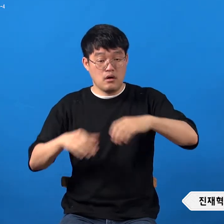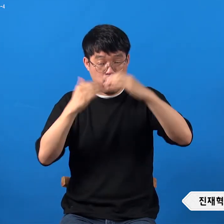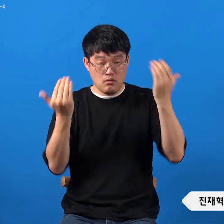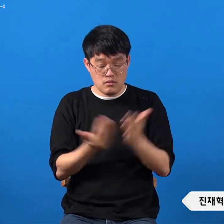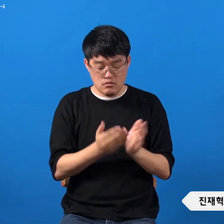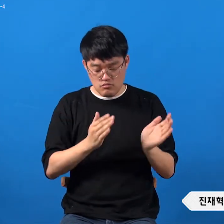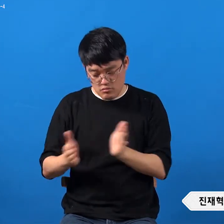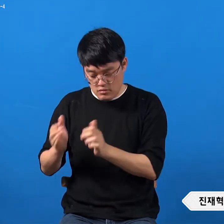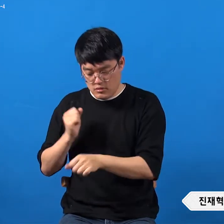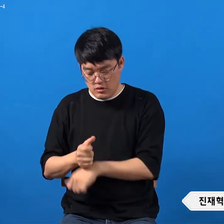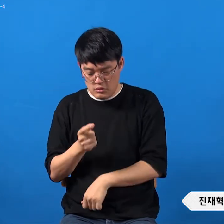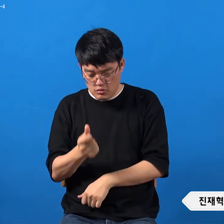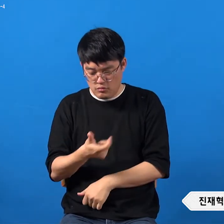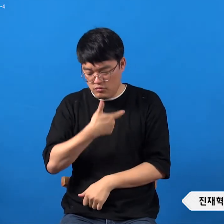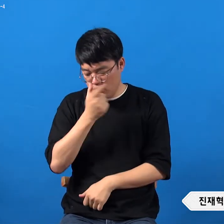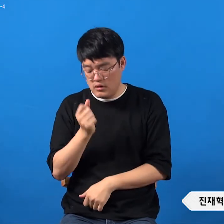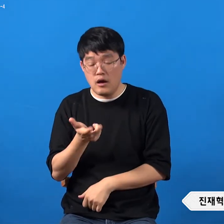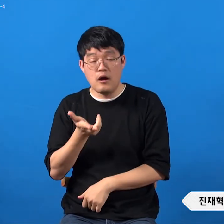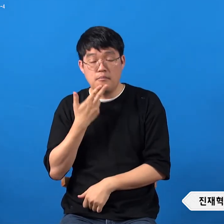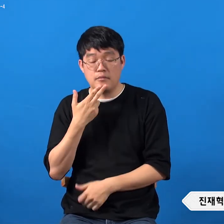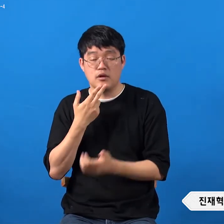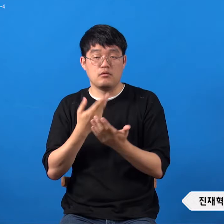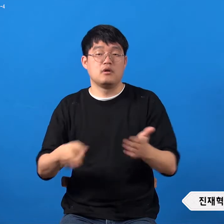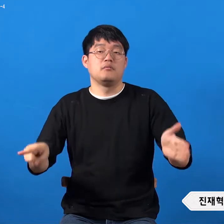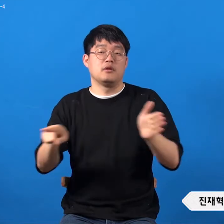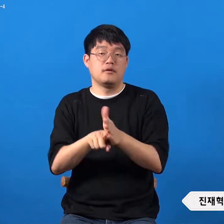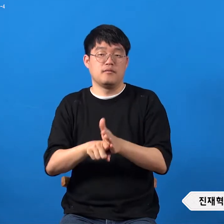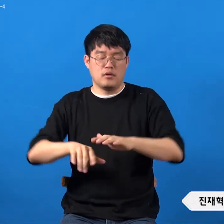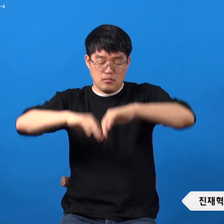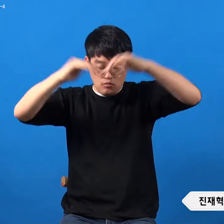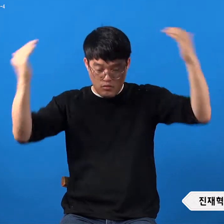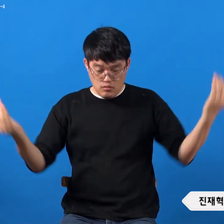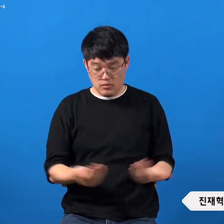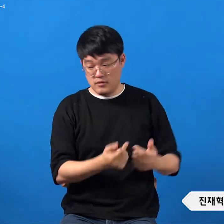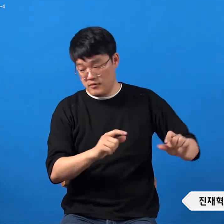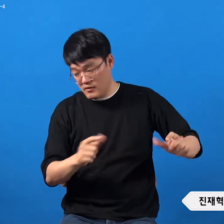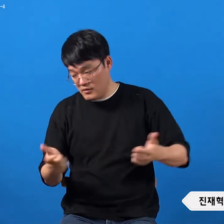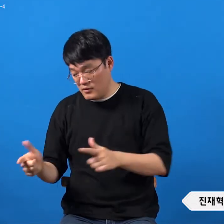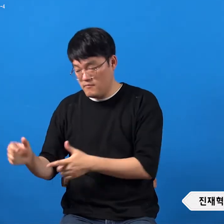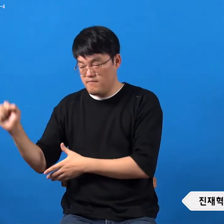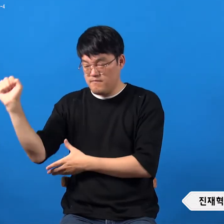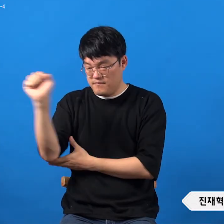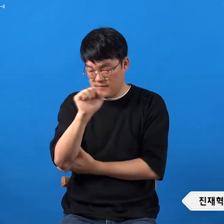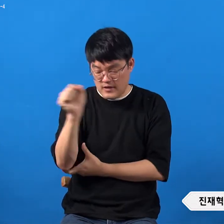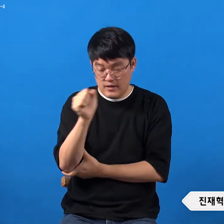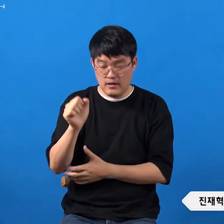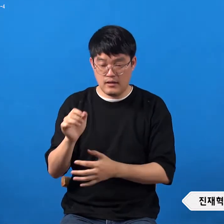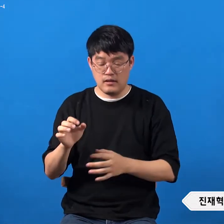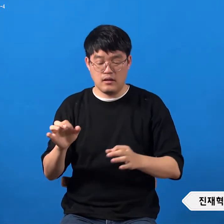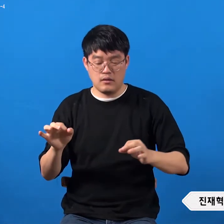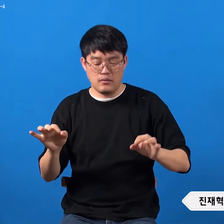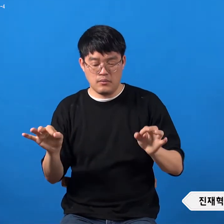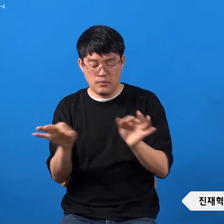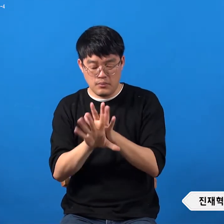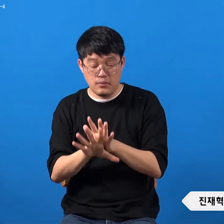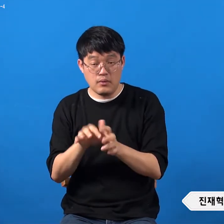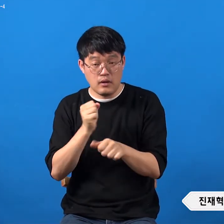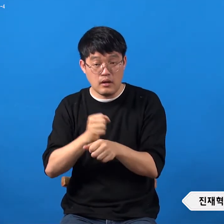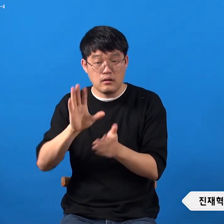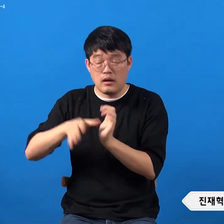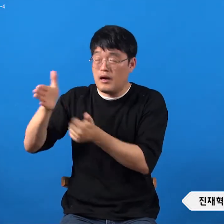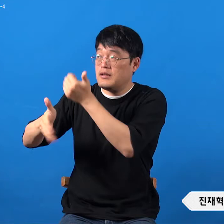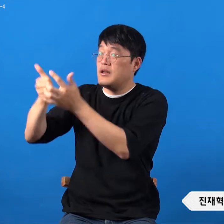조금도 부족함이 없게 하려 함이라. 일체의 모든 것들이 흔들리고 사라지는 가운데 하나님만을